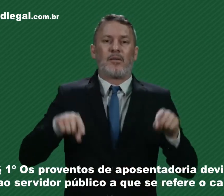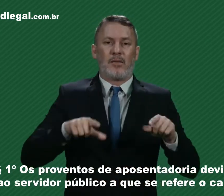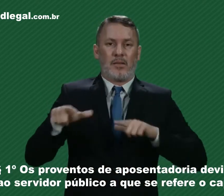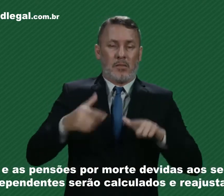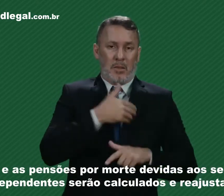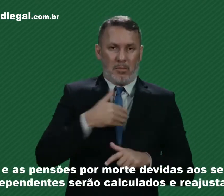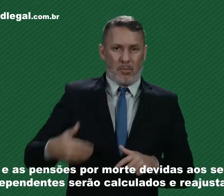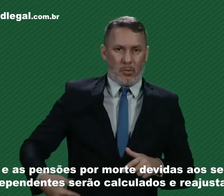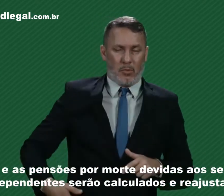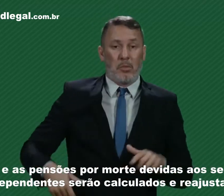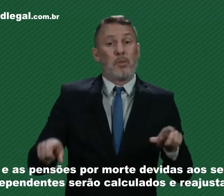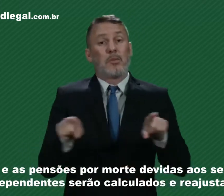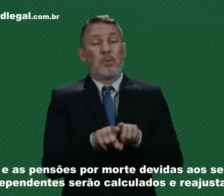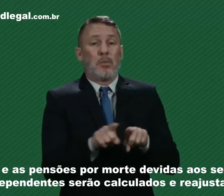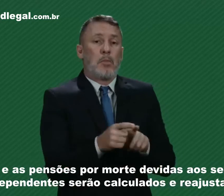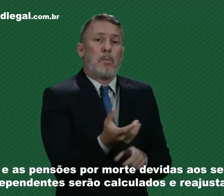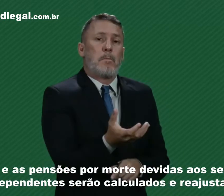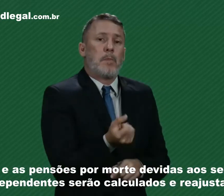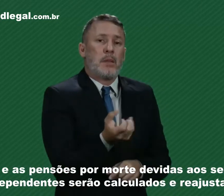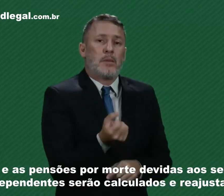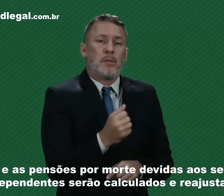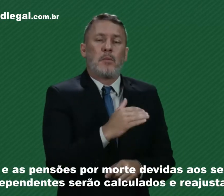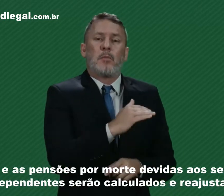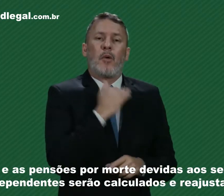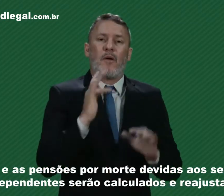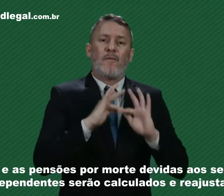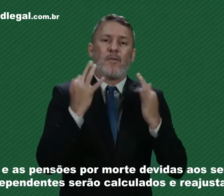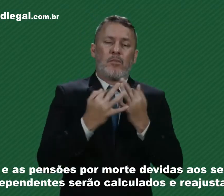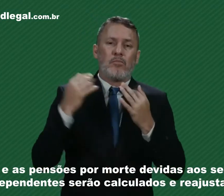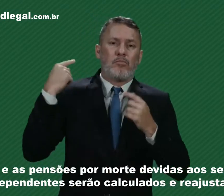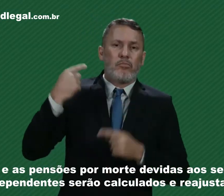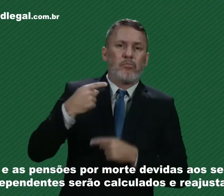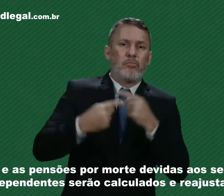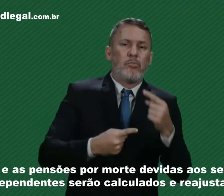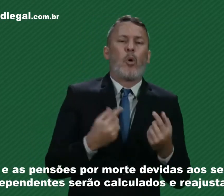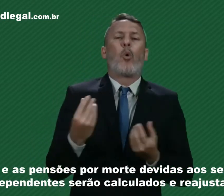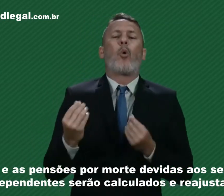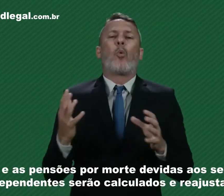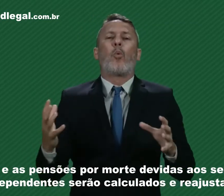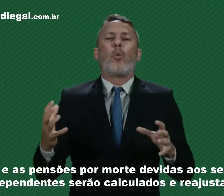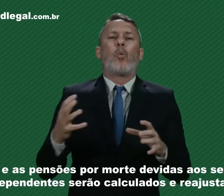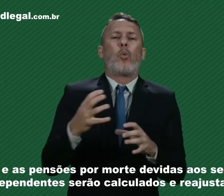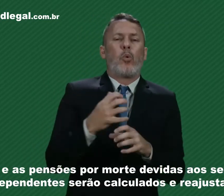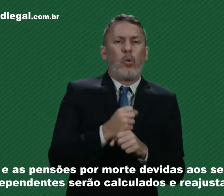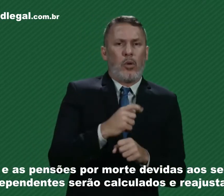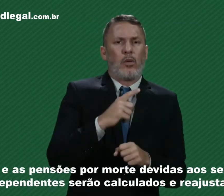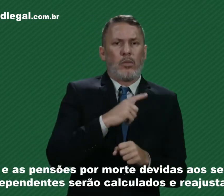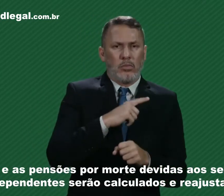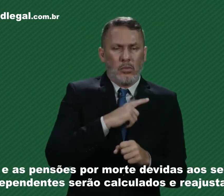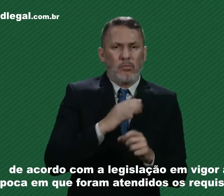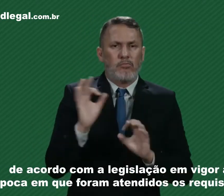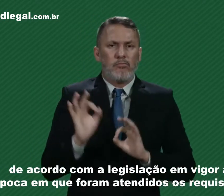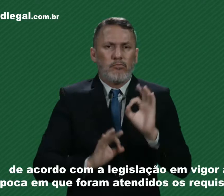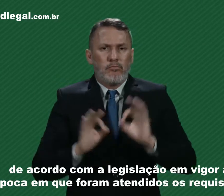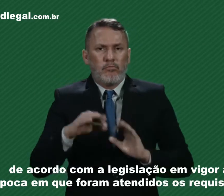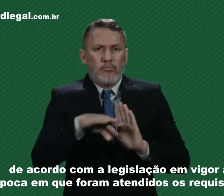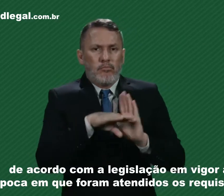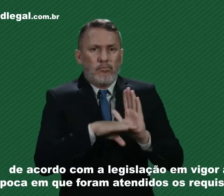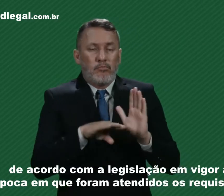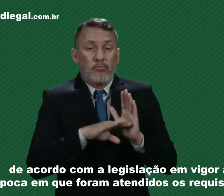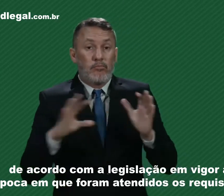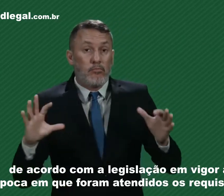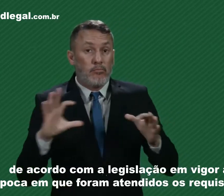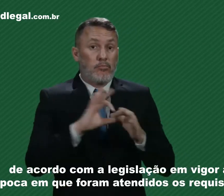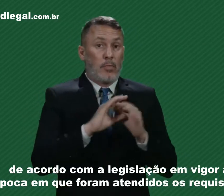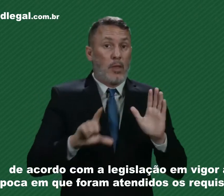o caput e as pensões por morte devidas aos seus dependentes serão calculados e reajustados de acordo com